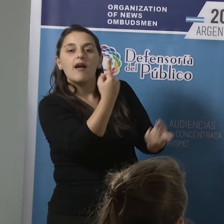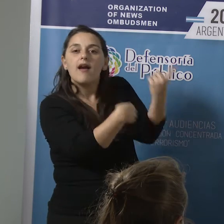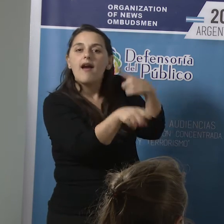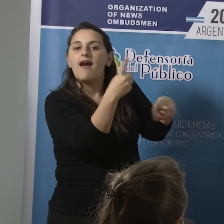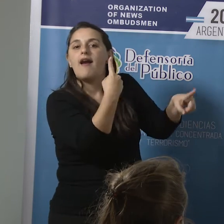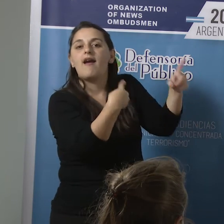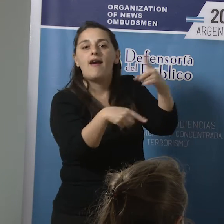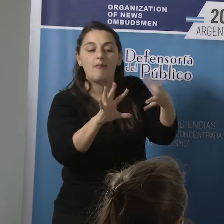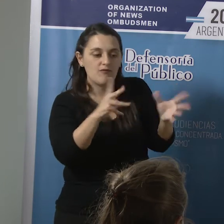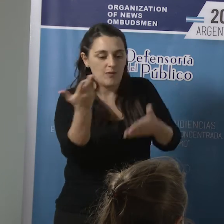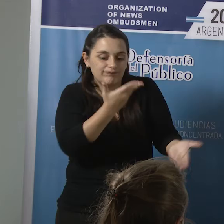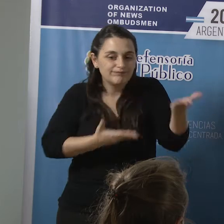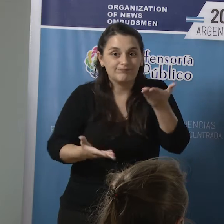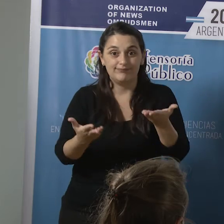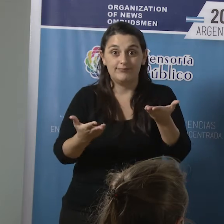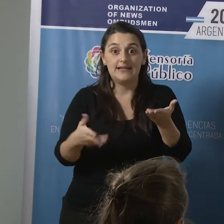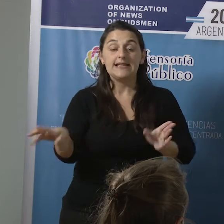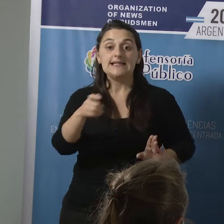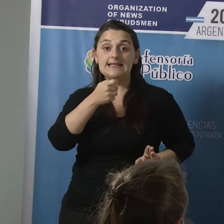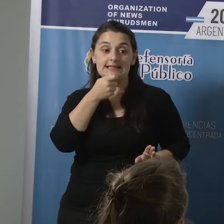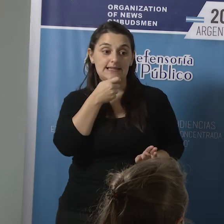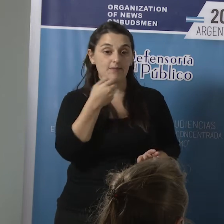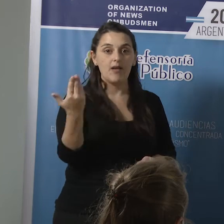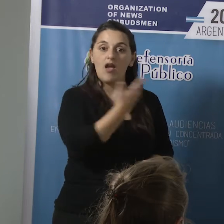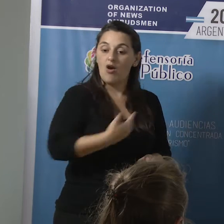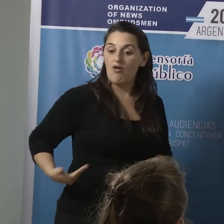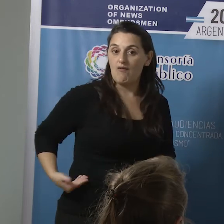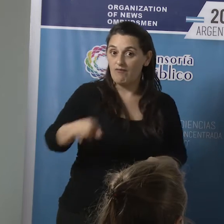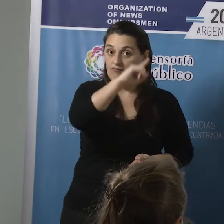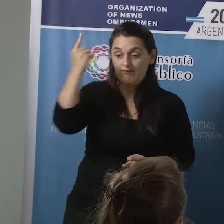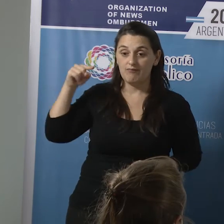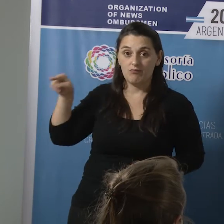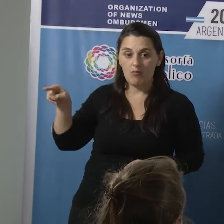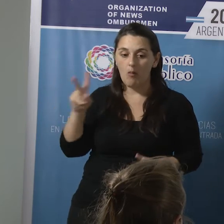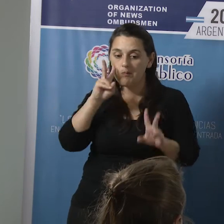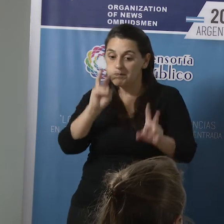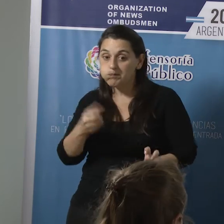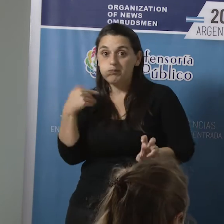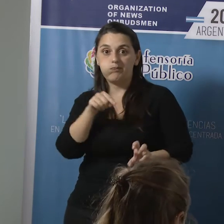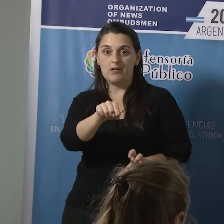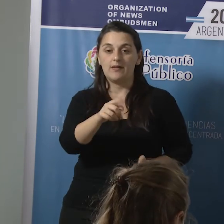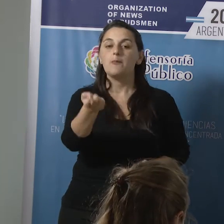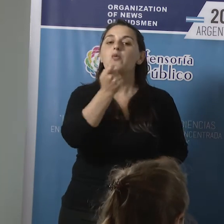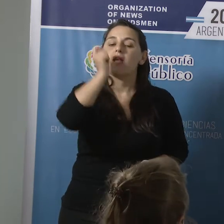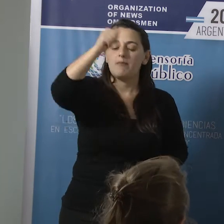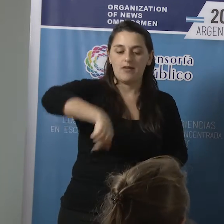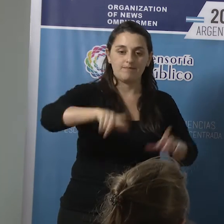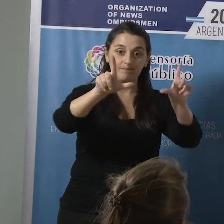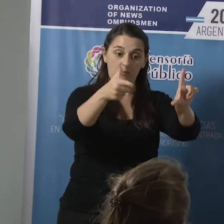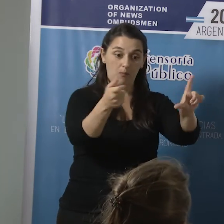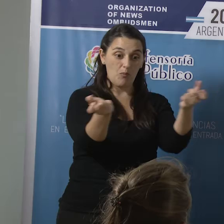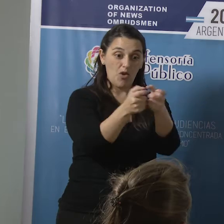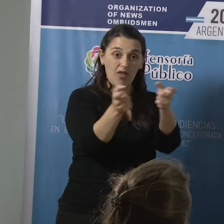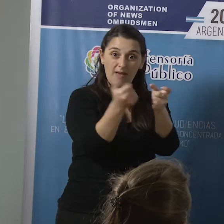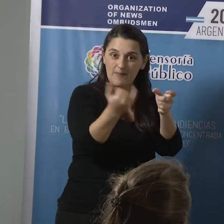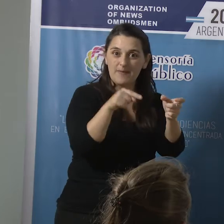ciertos poderes coercitivos. Si la autoridad nacional pudiera revisarlos. Tenemos un programa que dentro de los 6 años